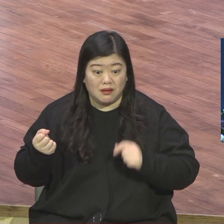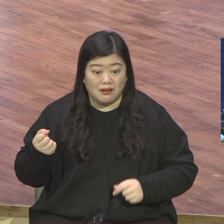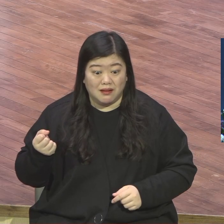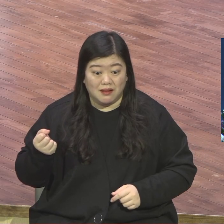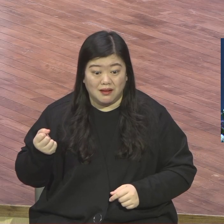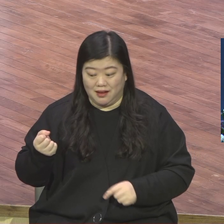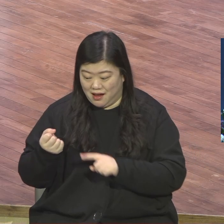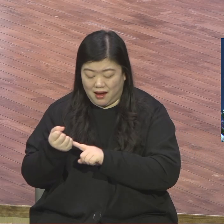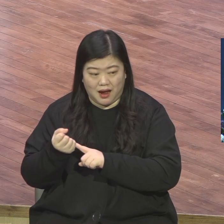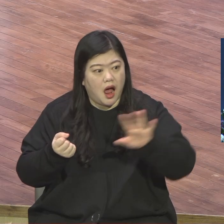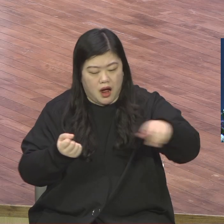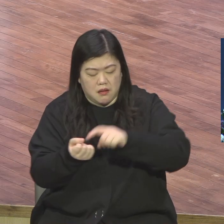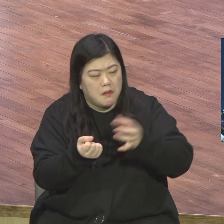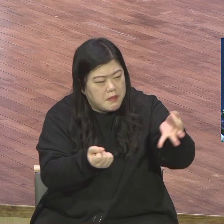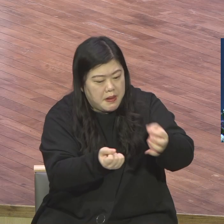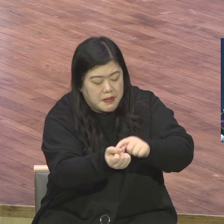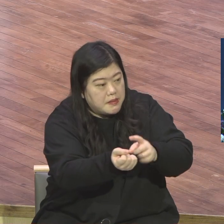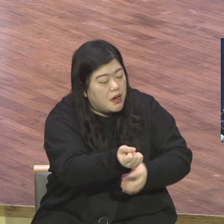수밖에 없다.